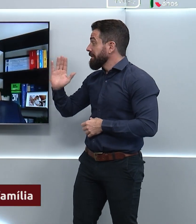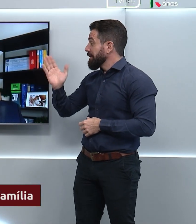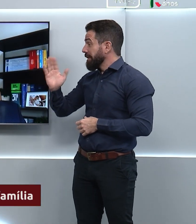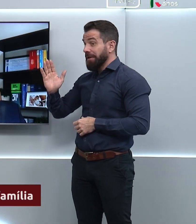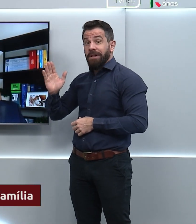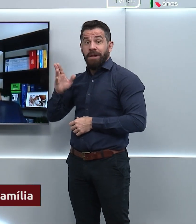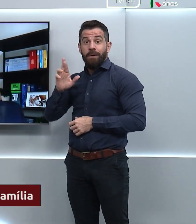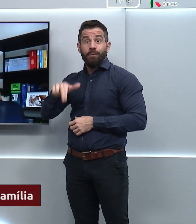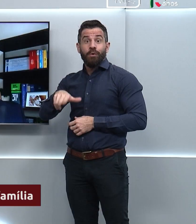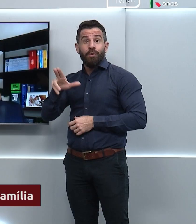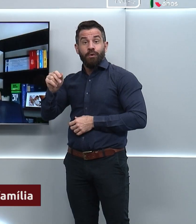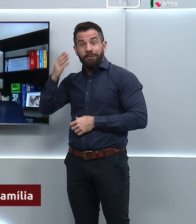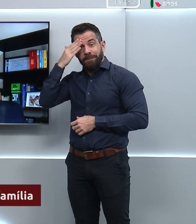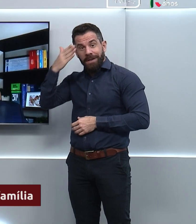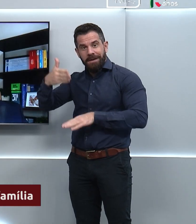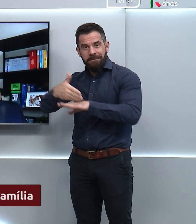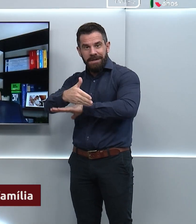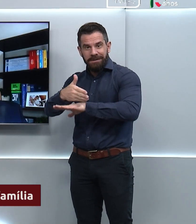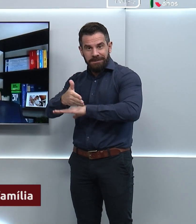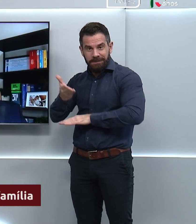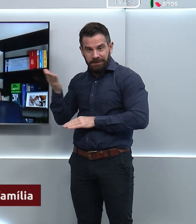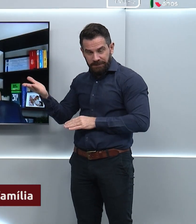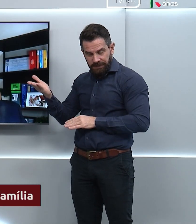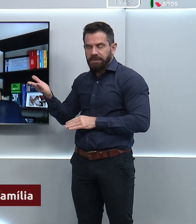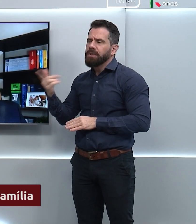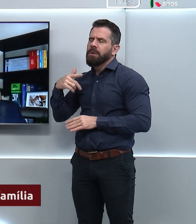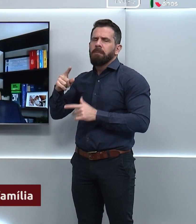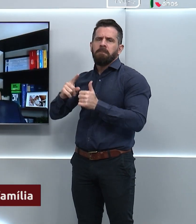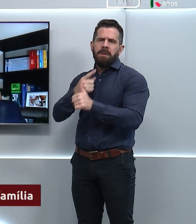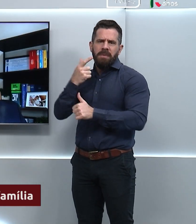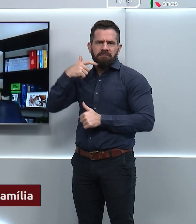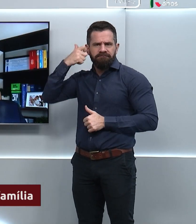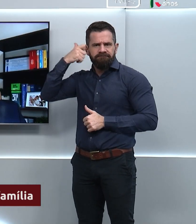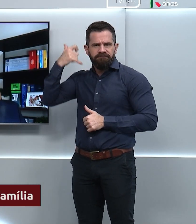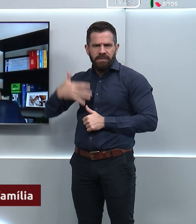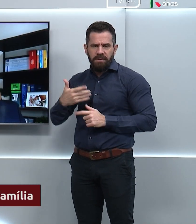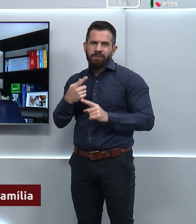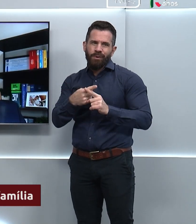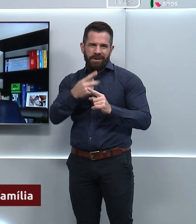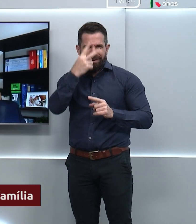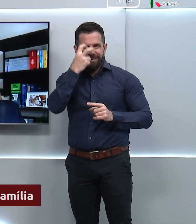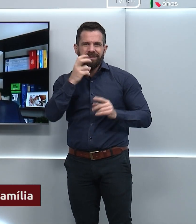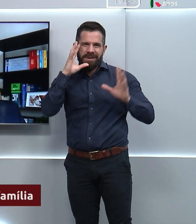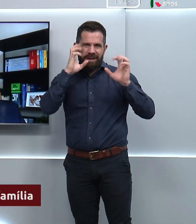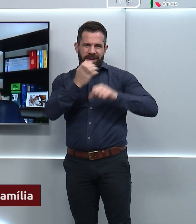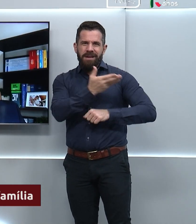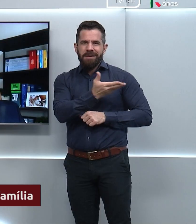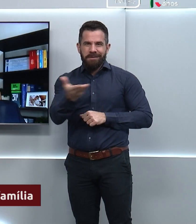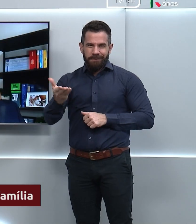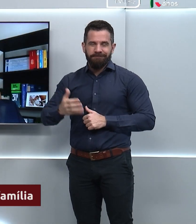Bruno, obrigada pela presença. Peço que você se descreva fisicamente para o nosso público cego e de baixa visão.